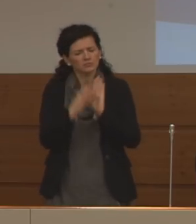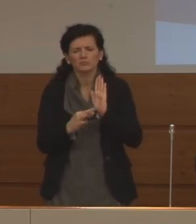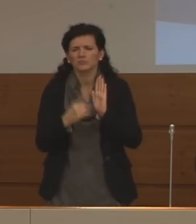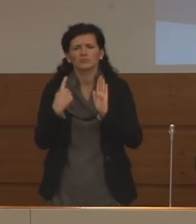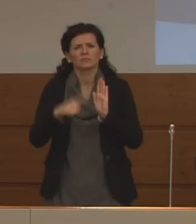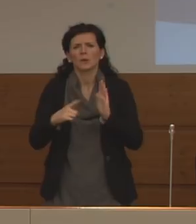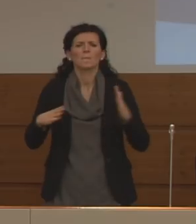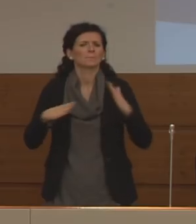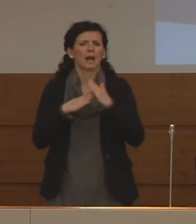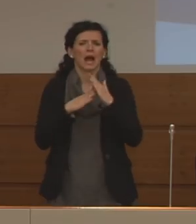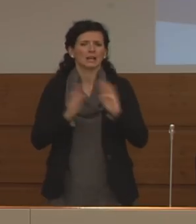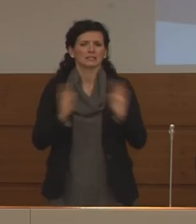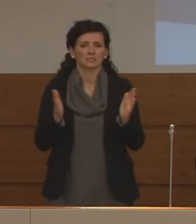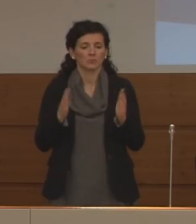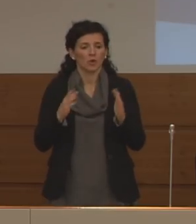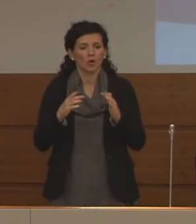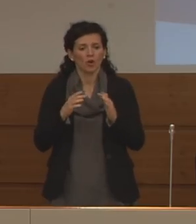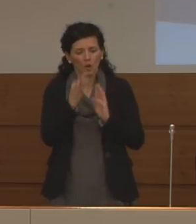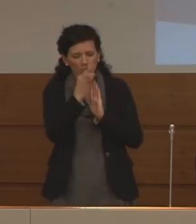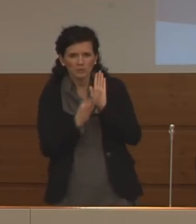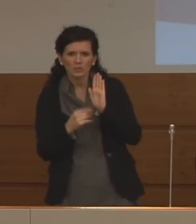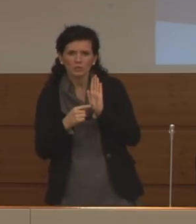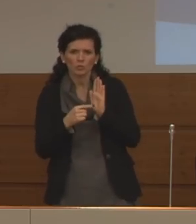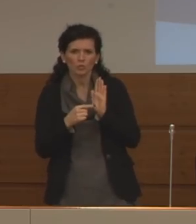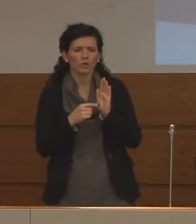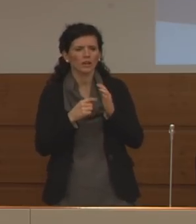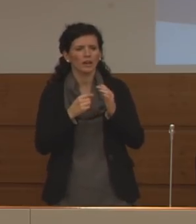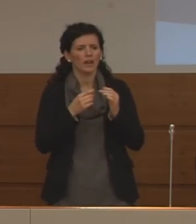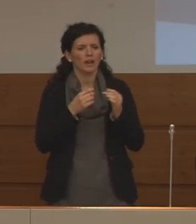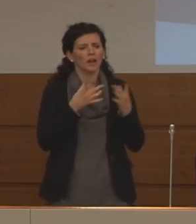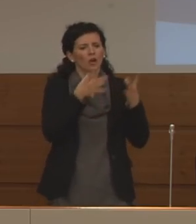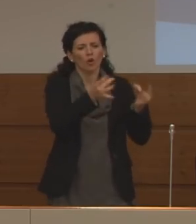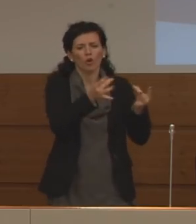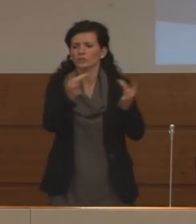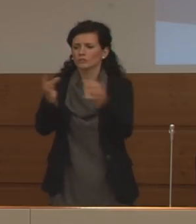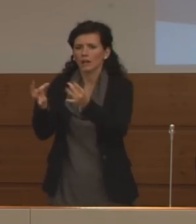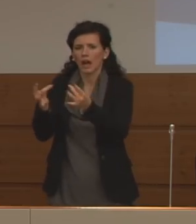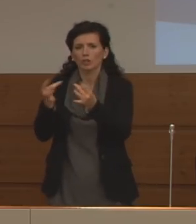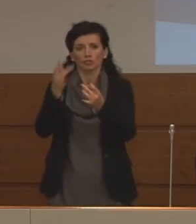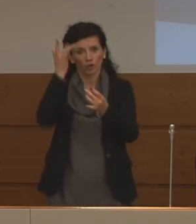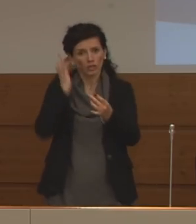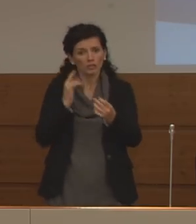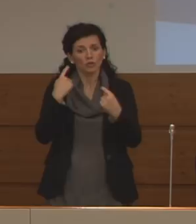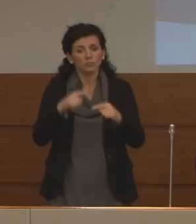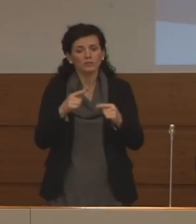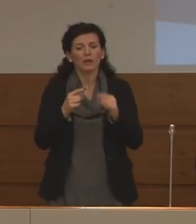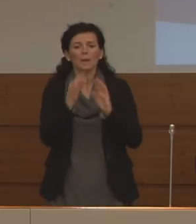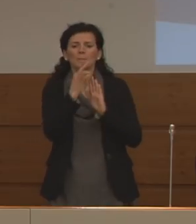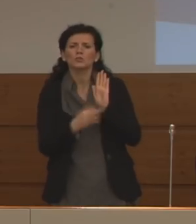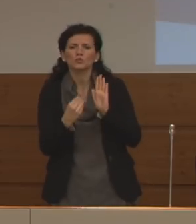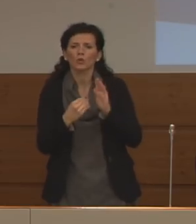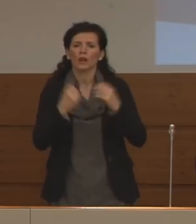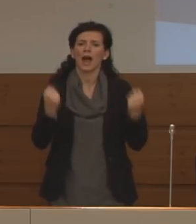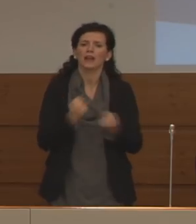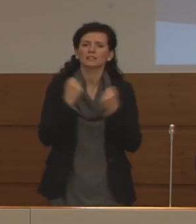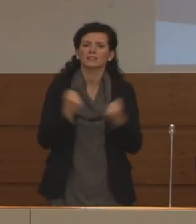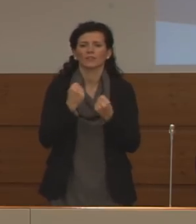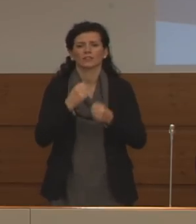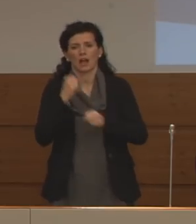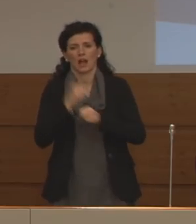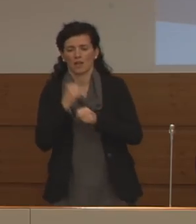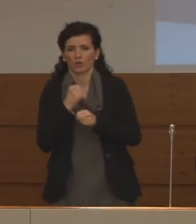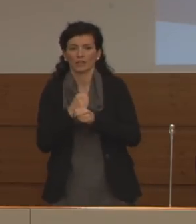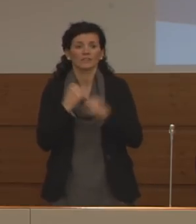termini di attività sociali piuttosto che lavorative e invece importante adesso